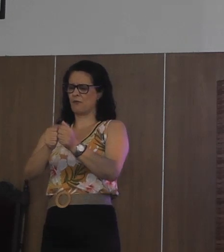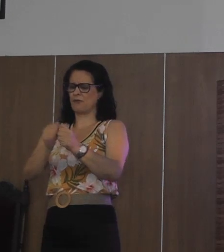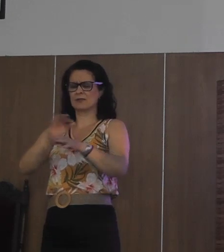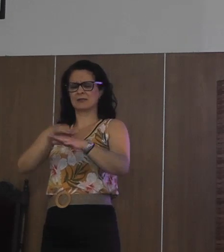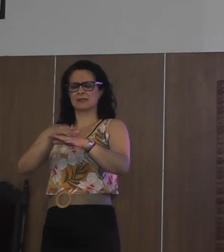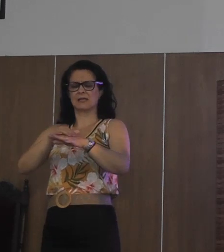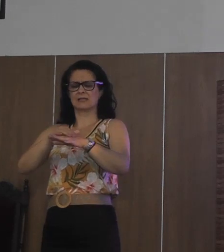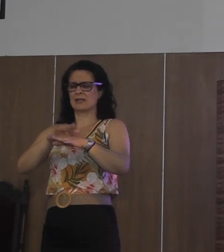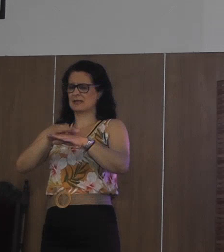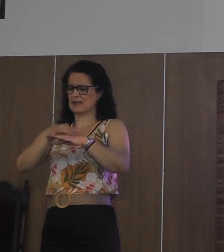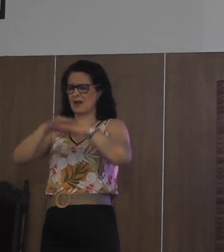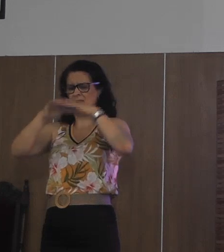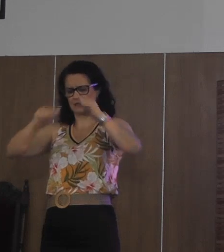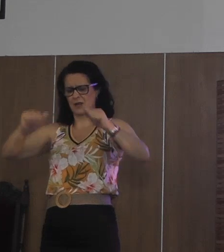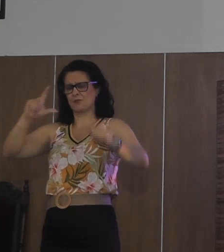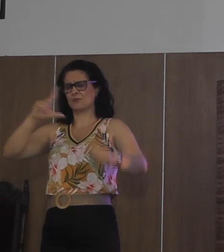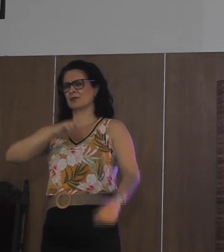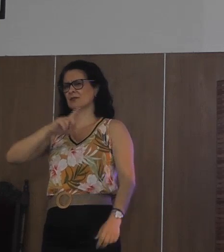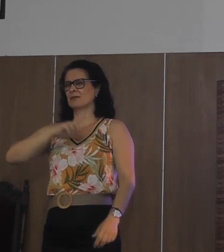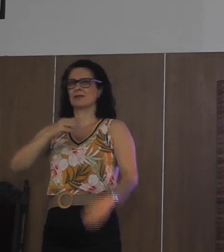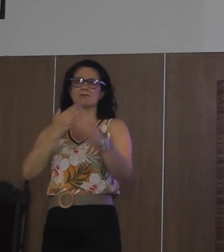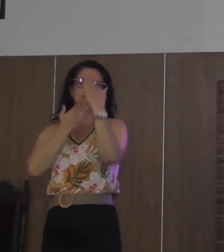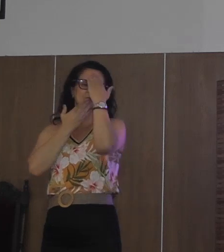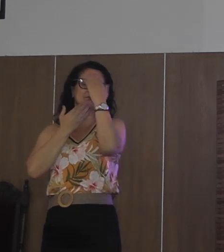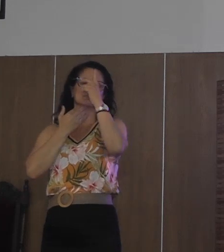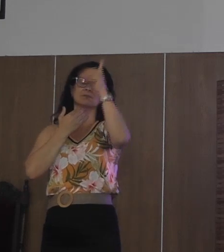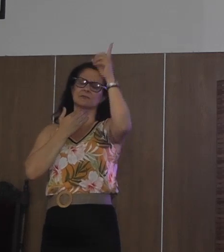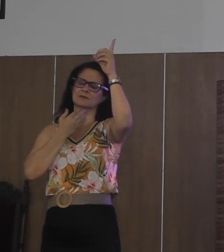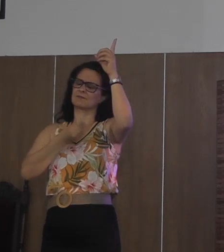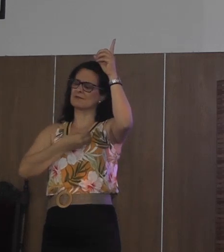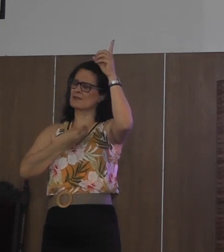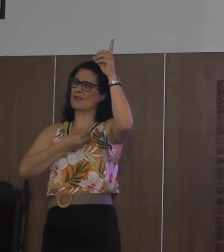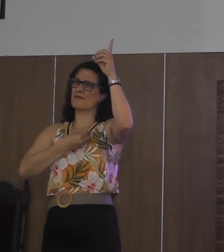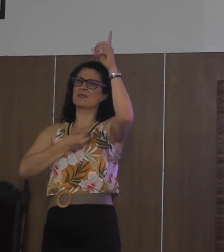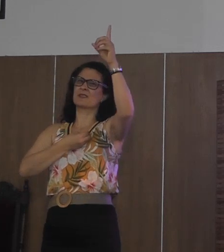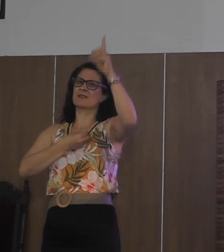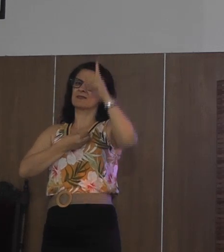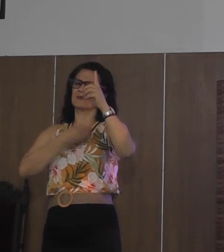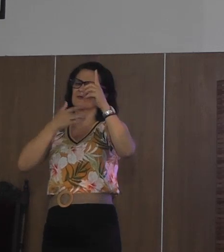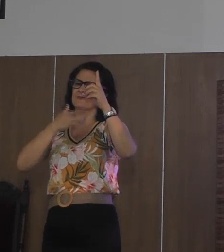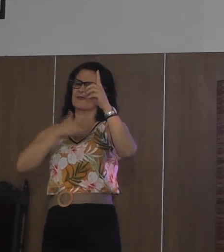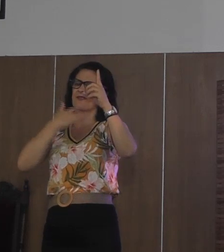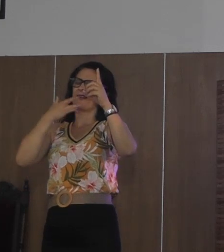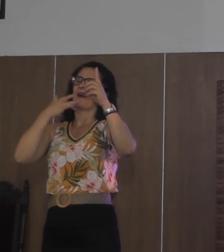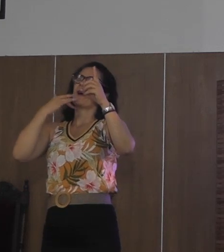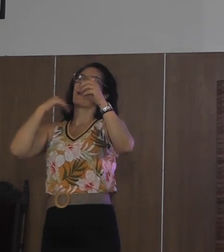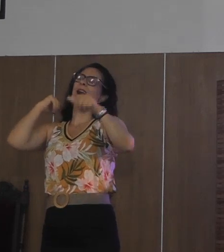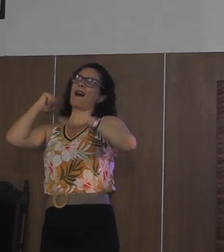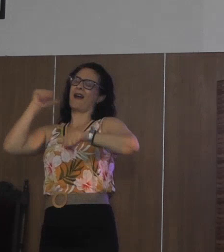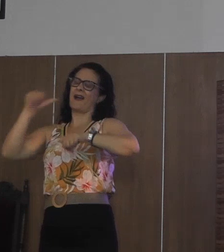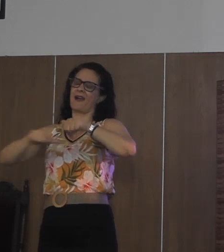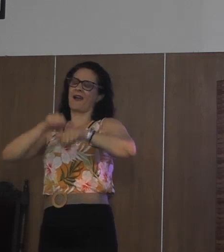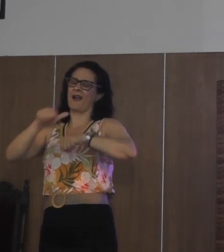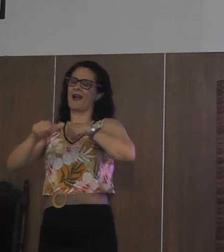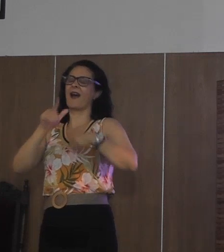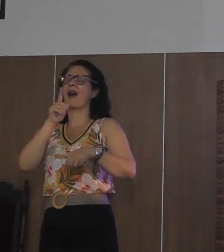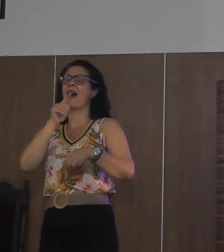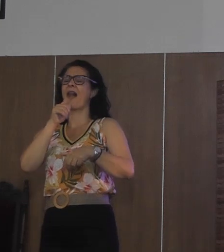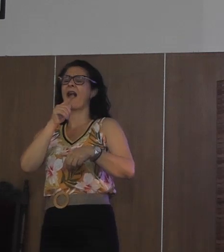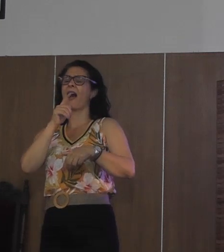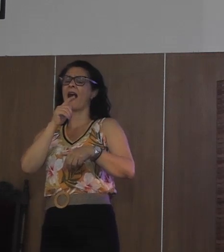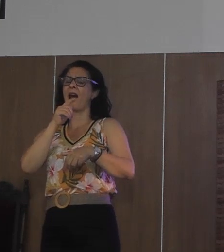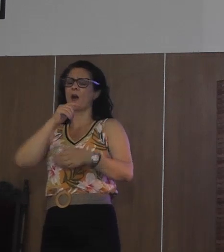Mas agradece a Deus pela sua vida, pelas maravilhas que Ele tem feito, pela saúde. A água que desce todo dia